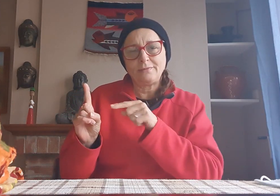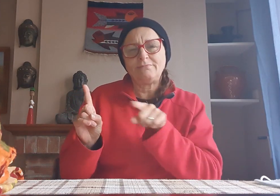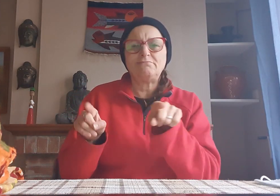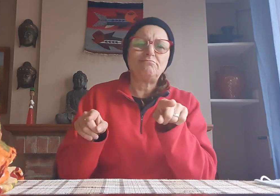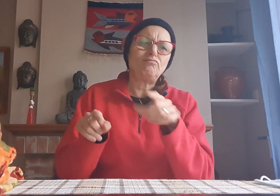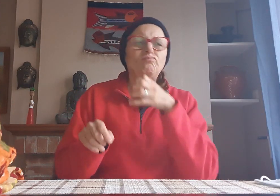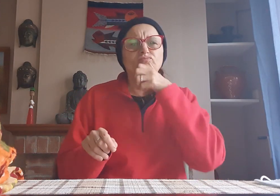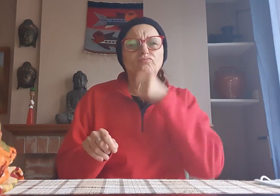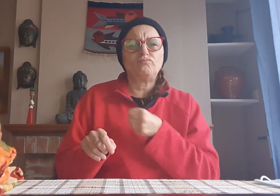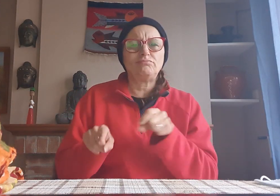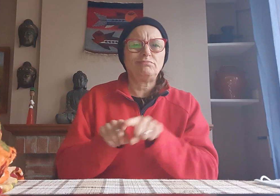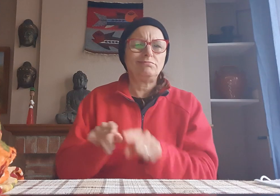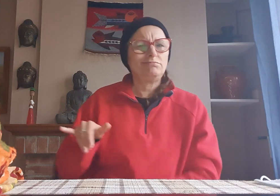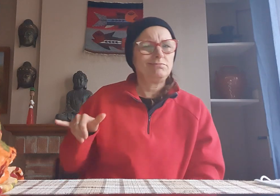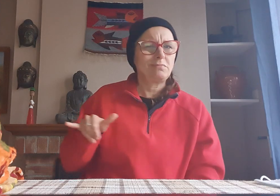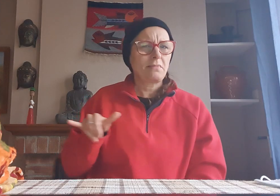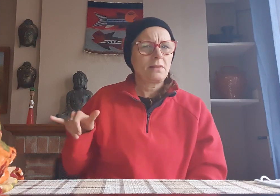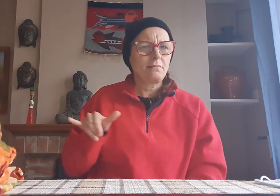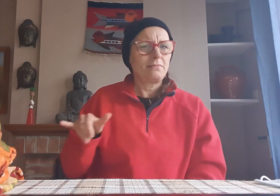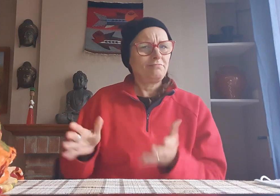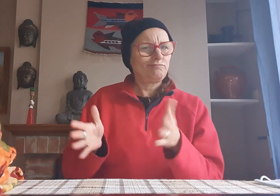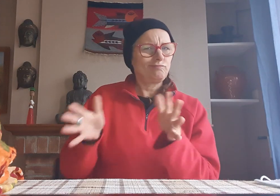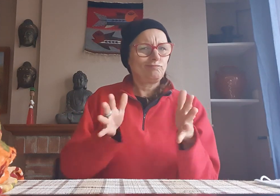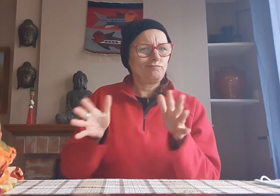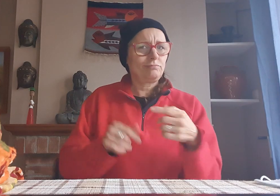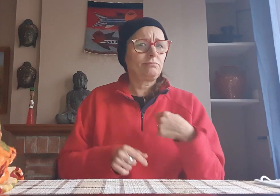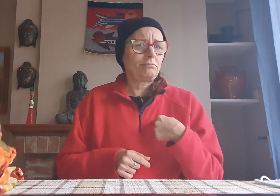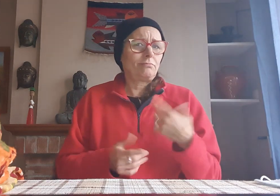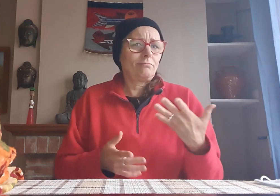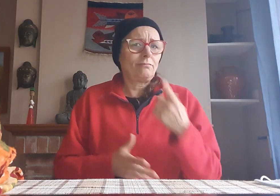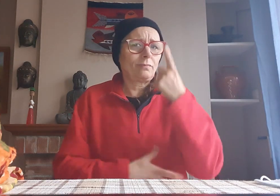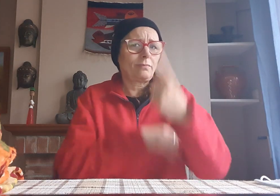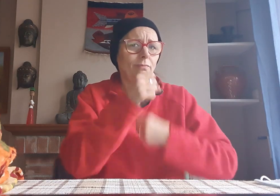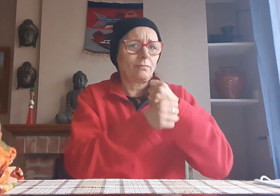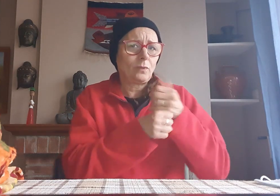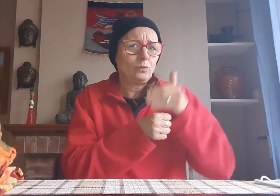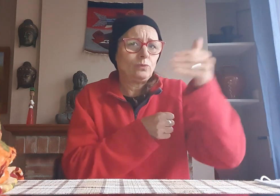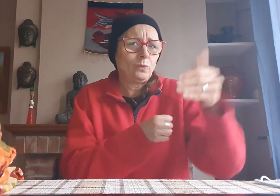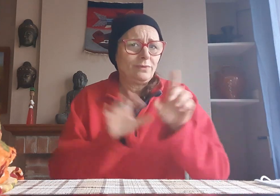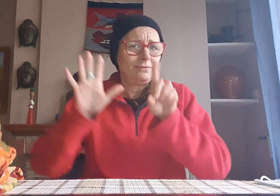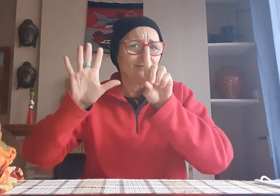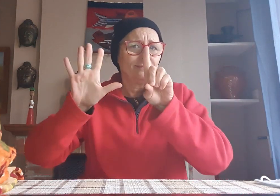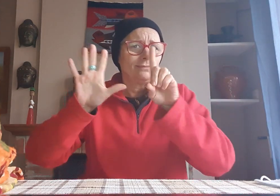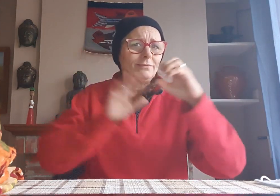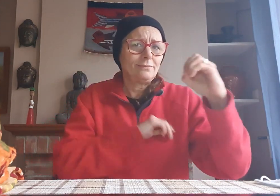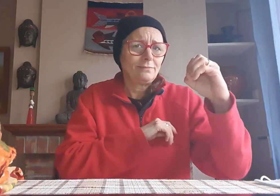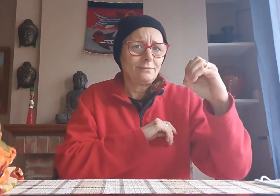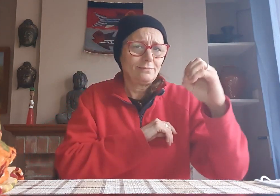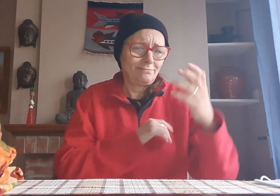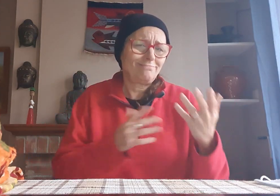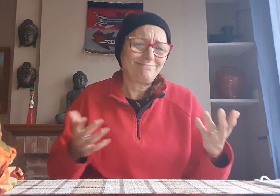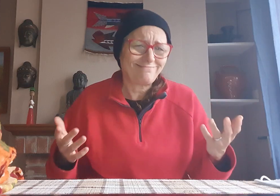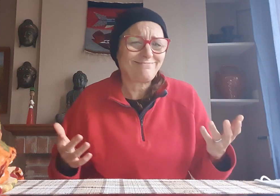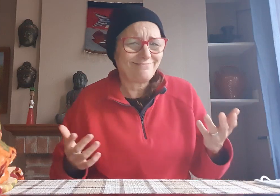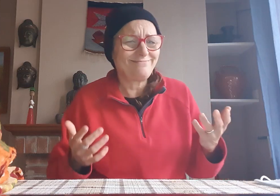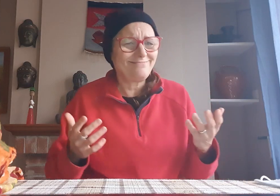Después de ti. La terraza es estupenda, los muebles son buenos. Pero no hay sitio para poner una mesa para cenar. Y